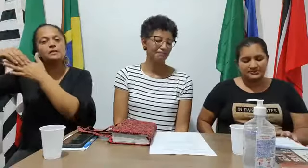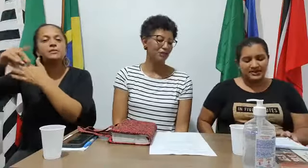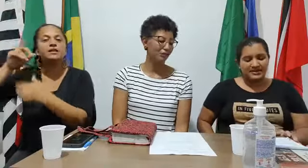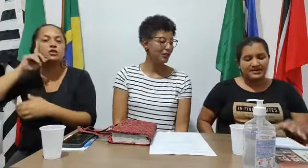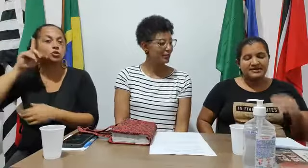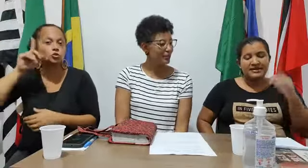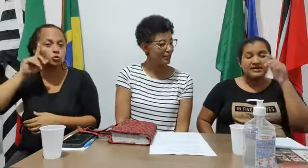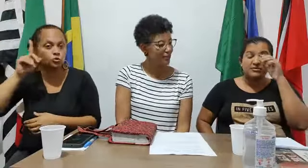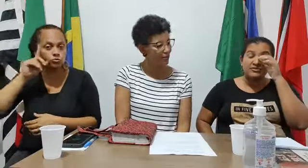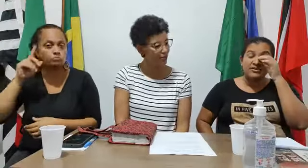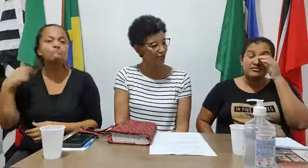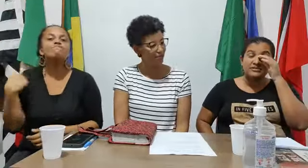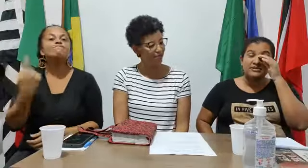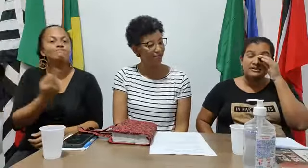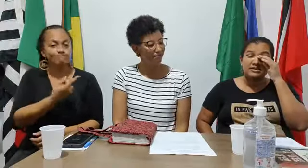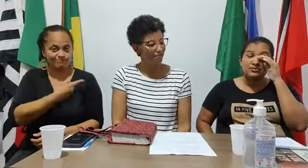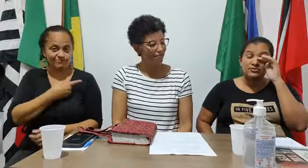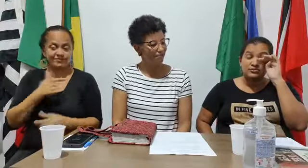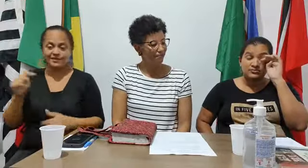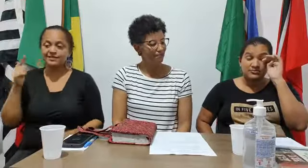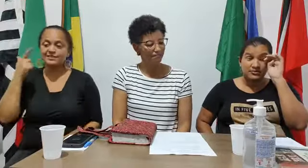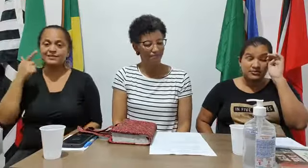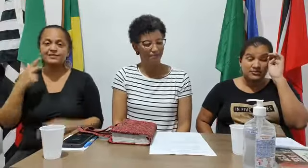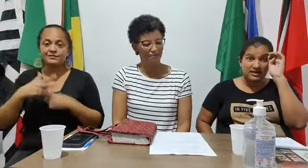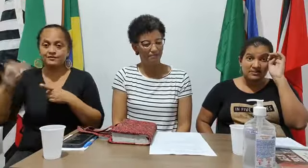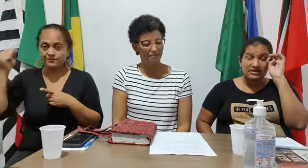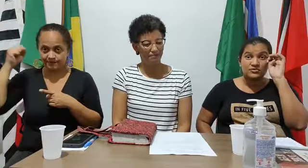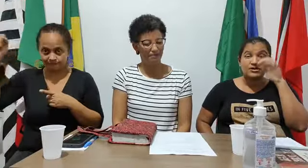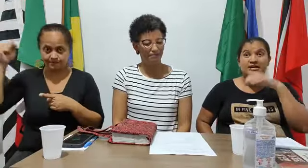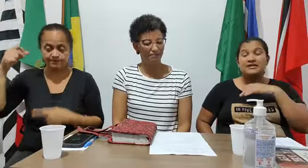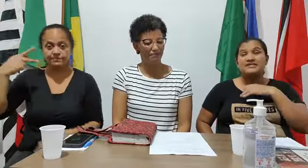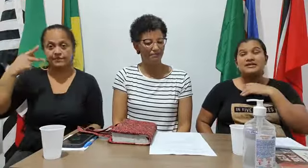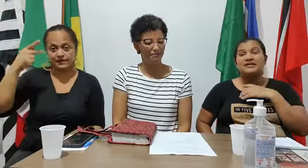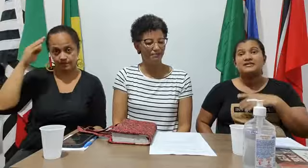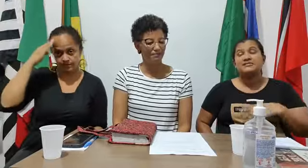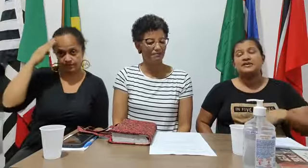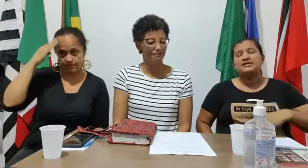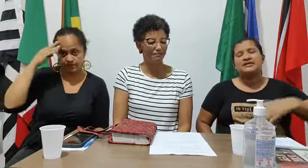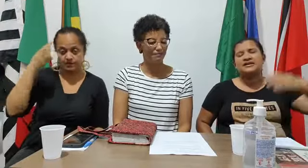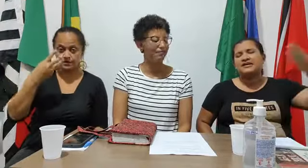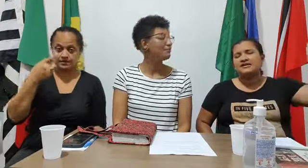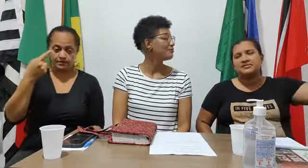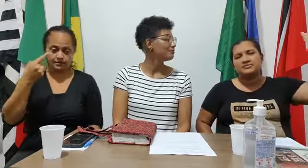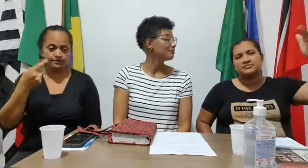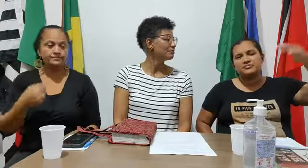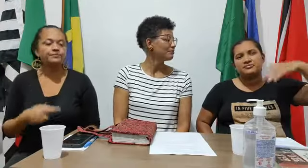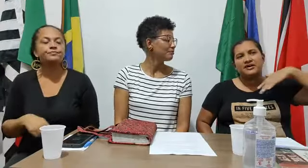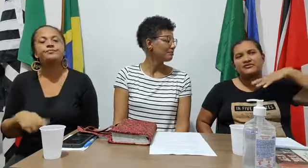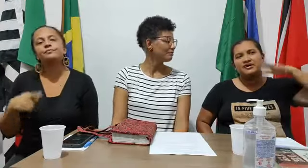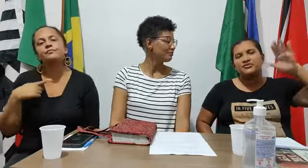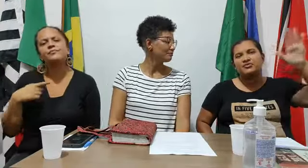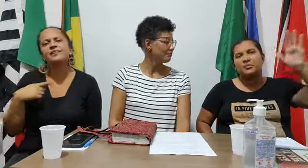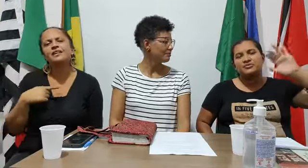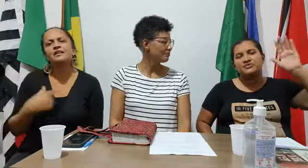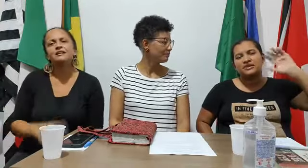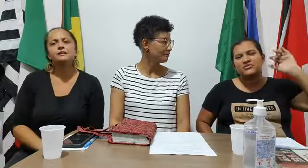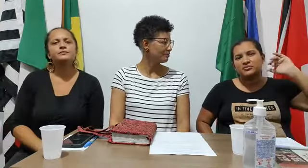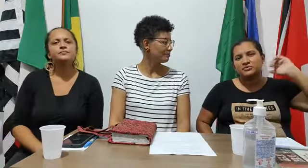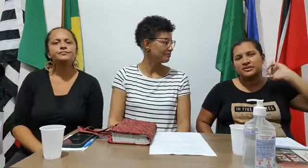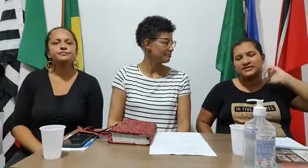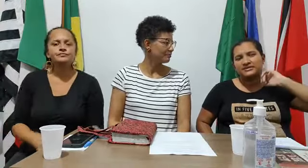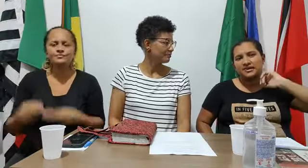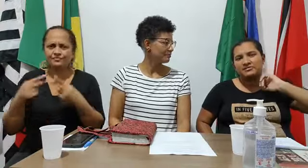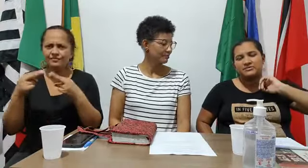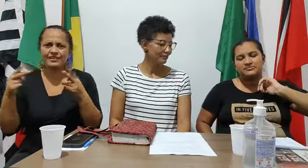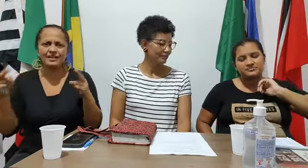dia. E aí, em Provérbios 31, depois você abre na sua casa e lê, tem lá, né, vários tópicos ali sobre